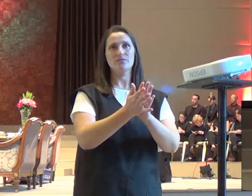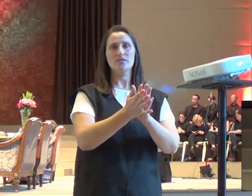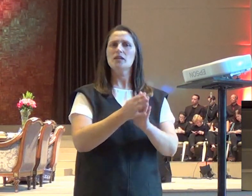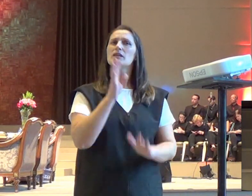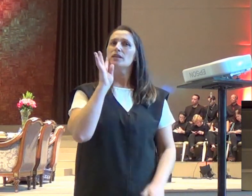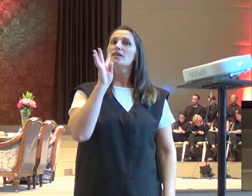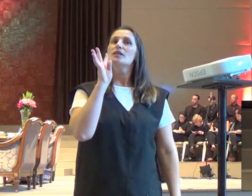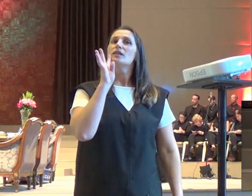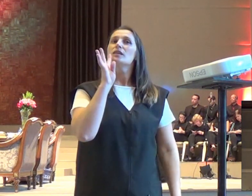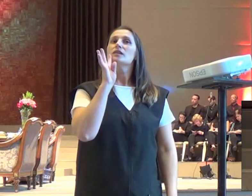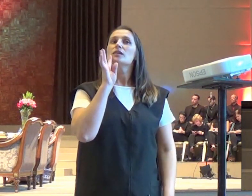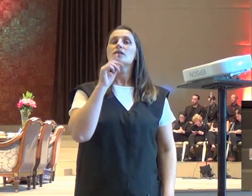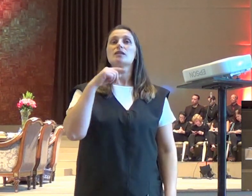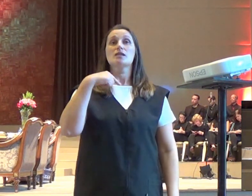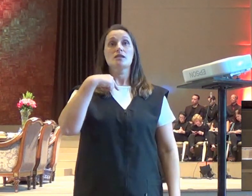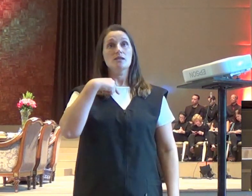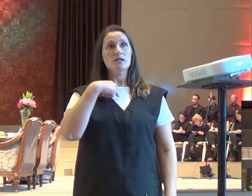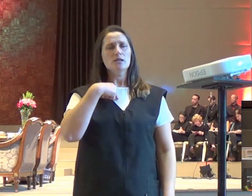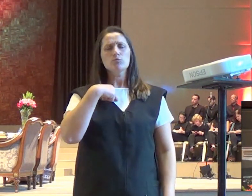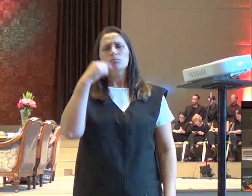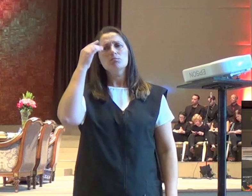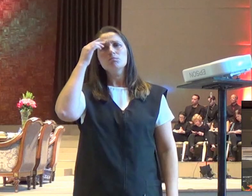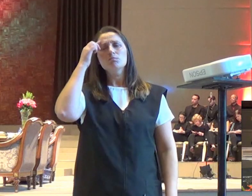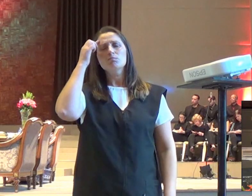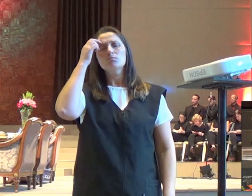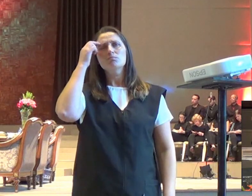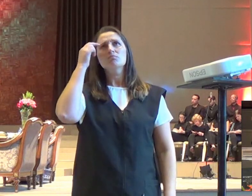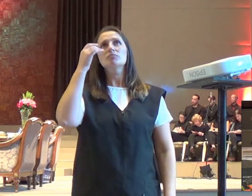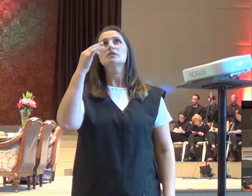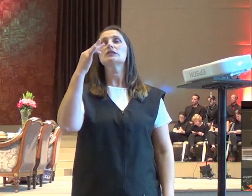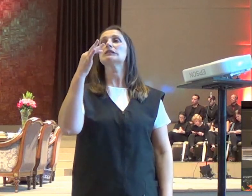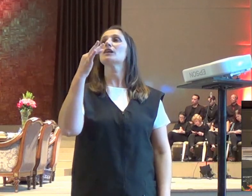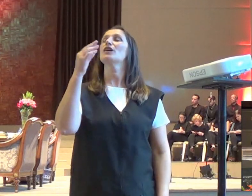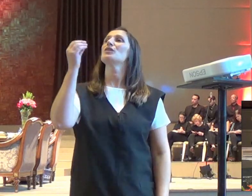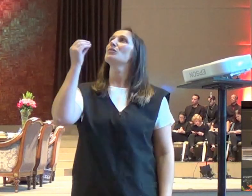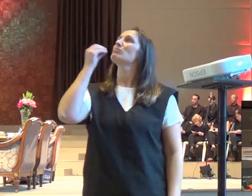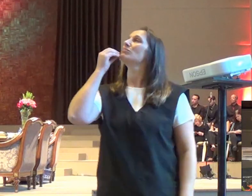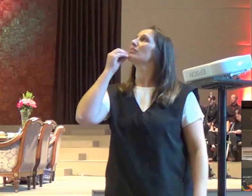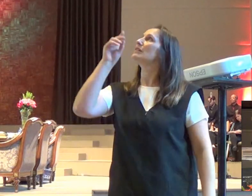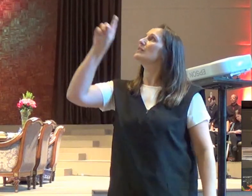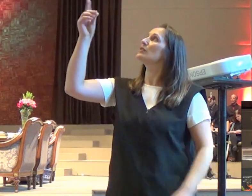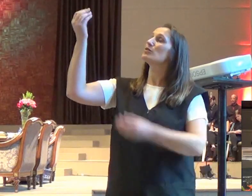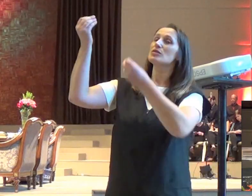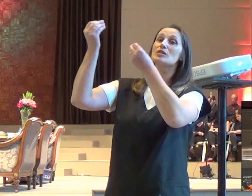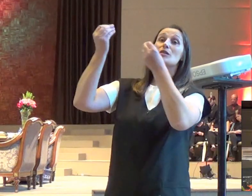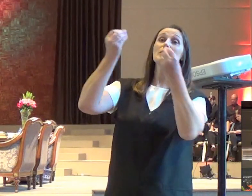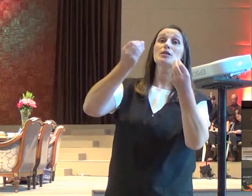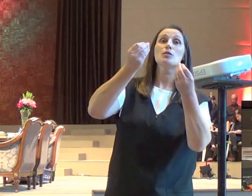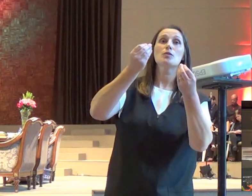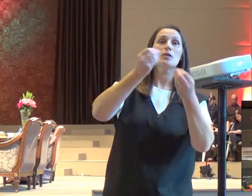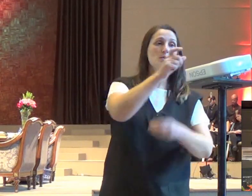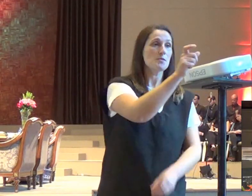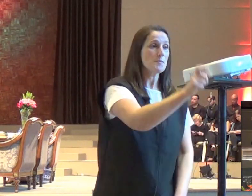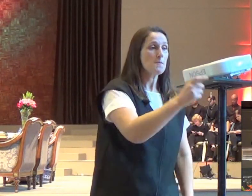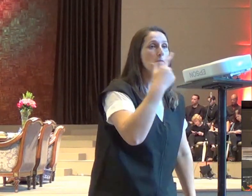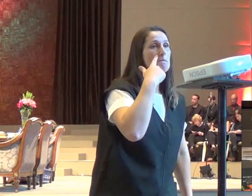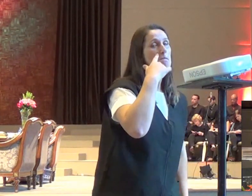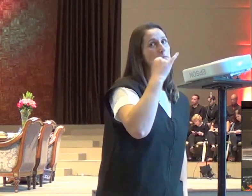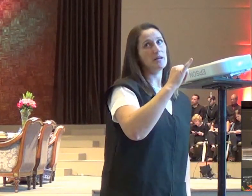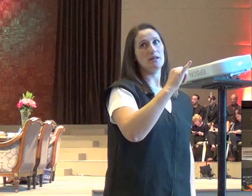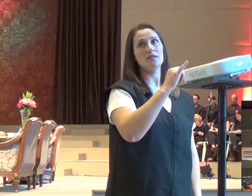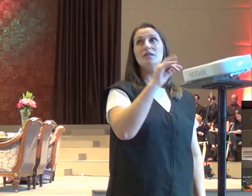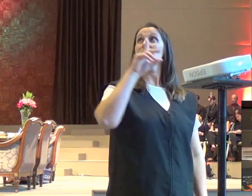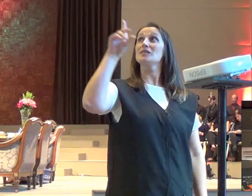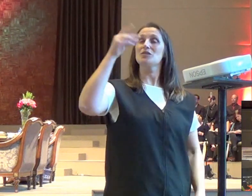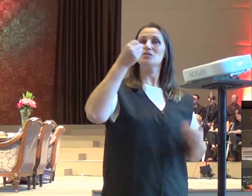interessante isso, porque a gente não imagina o privilégio que Deus deu ao pai. Eu digo que